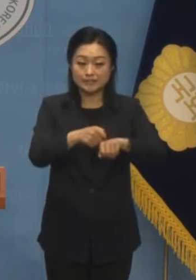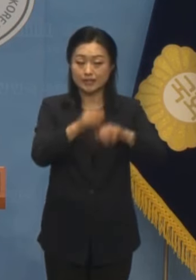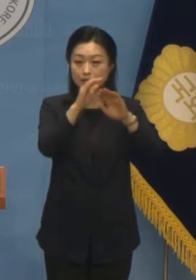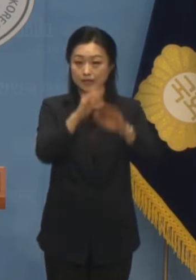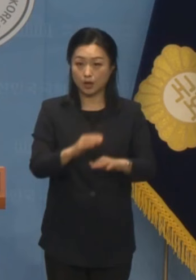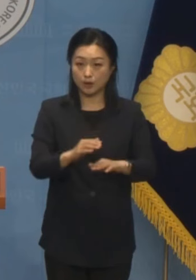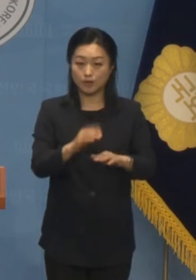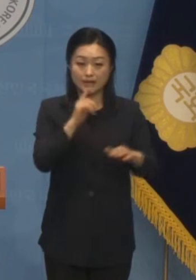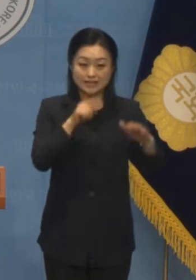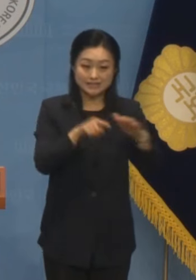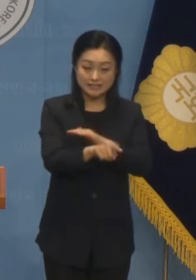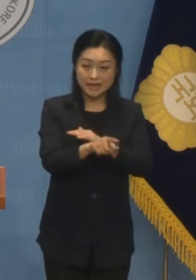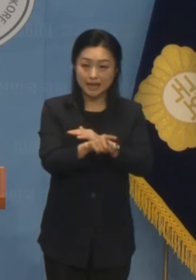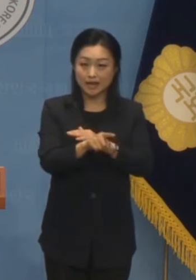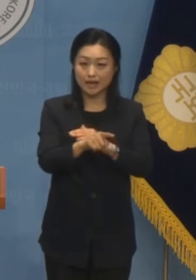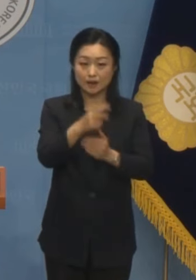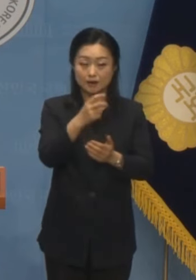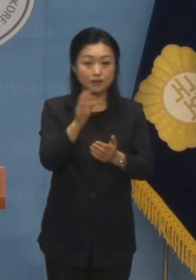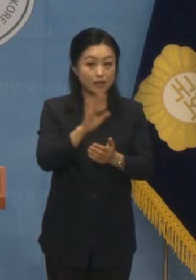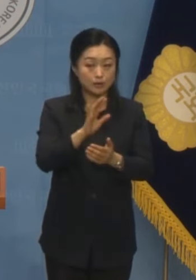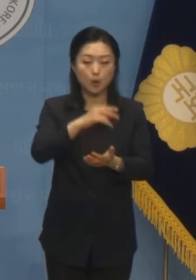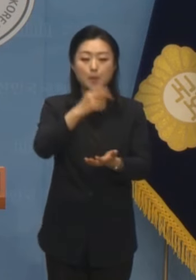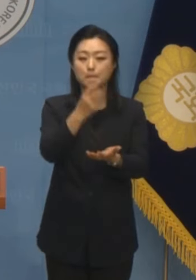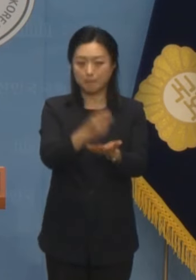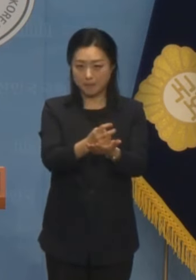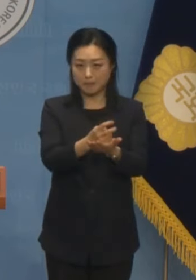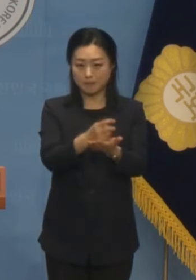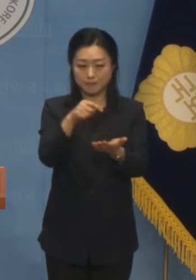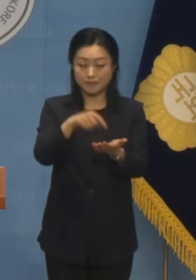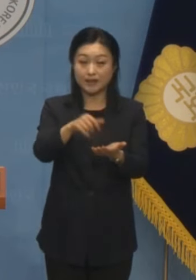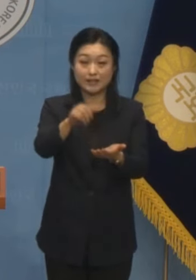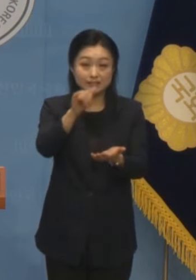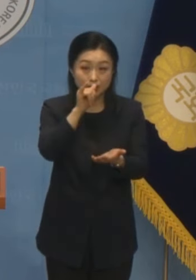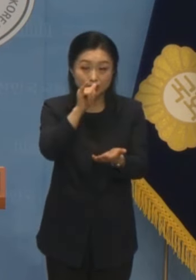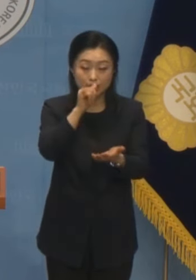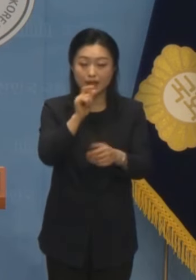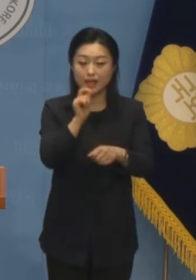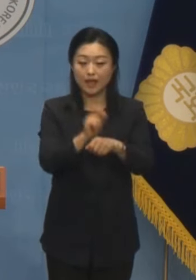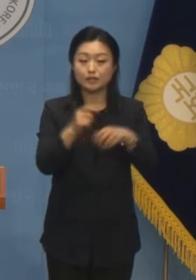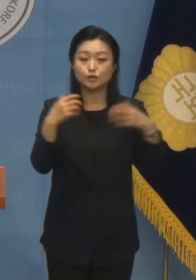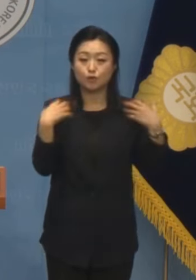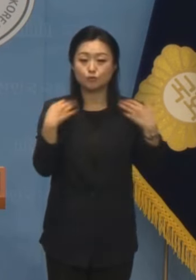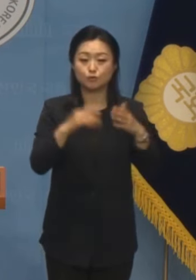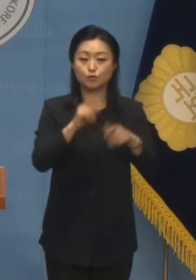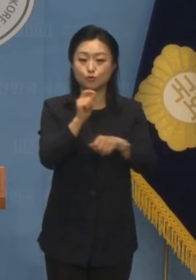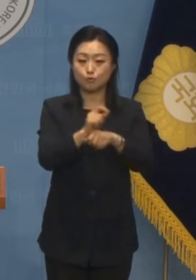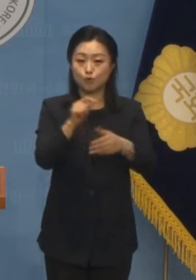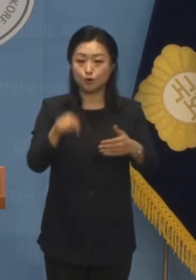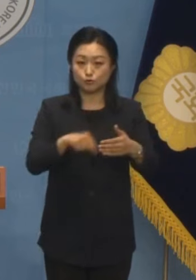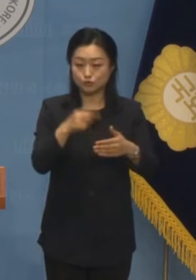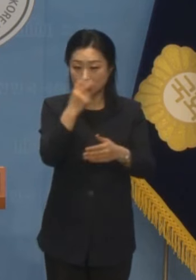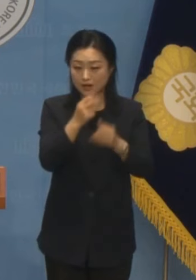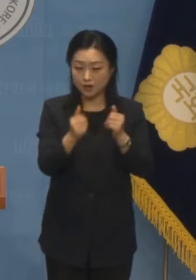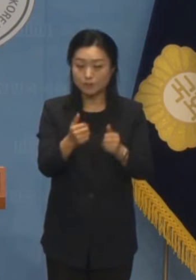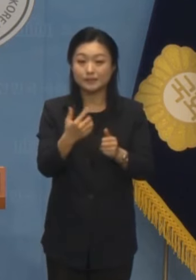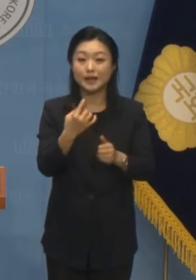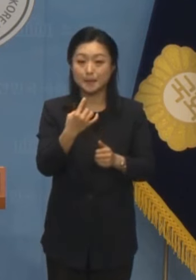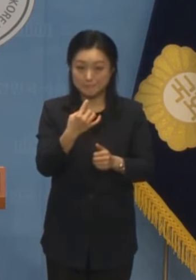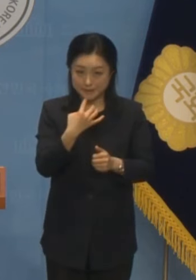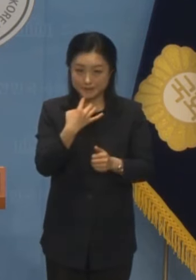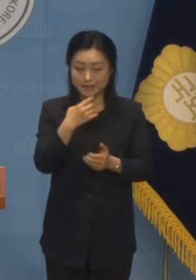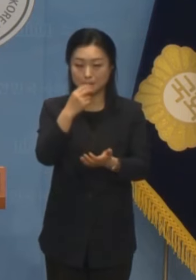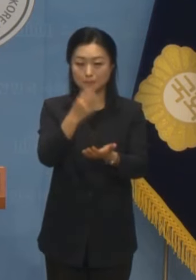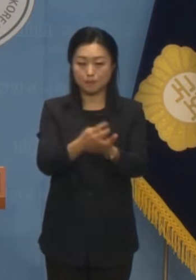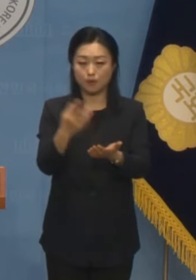사항이 시행령이 아닌 법률로 규정되어 있는 경우는 행정부 소속 공무원 중 검사가